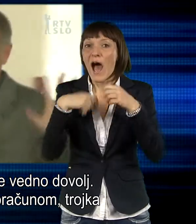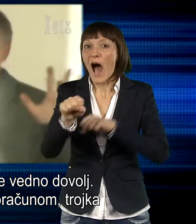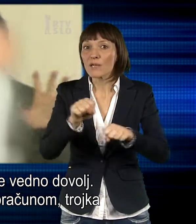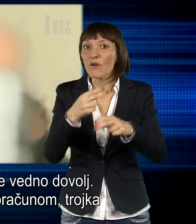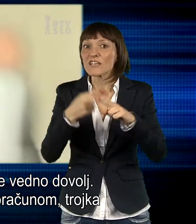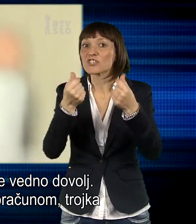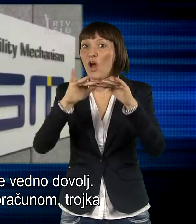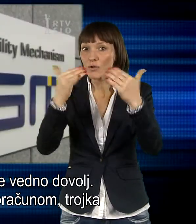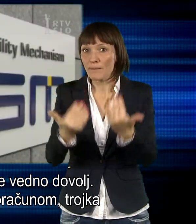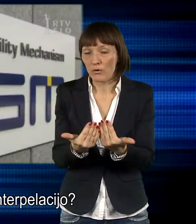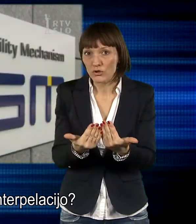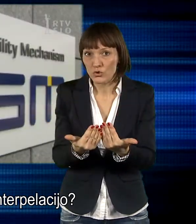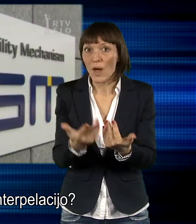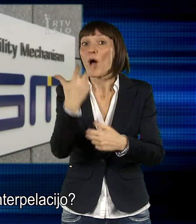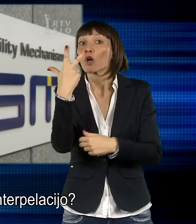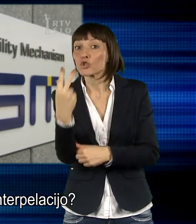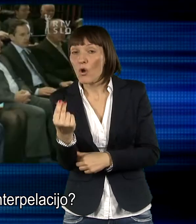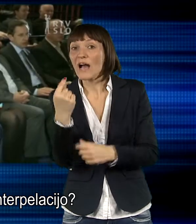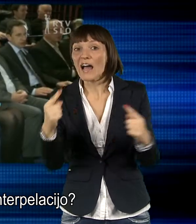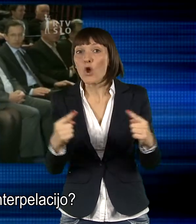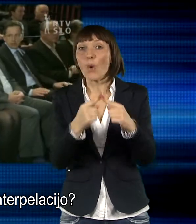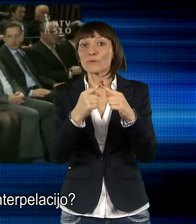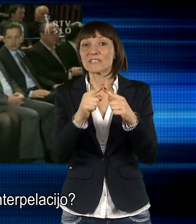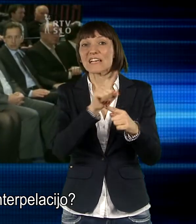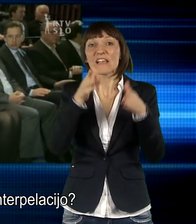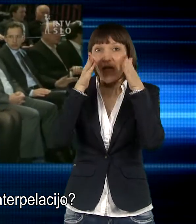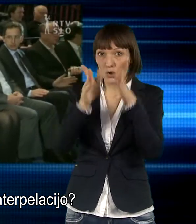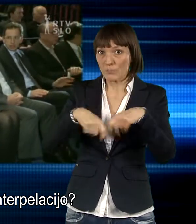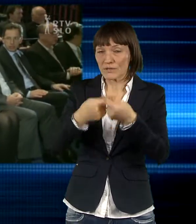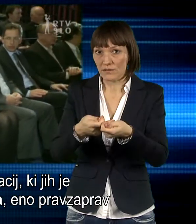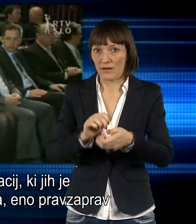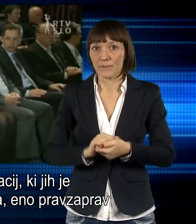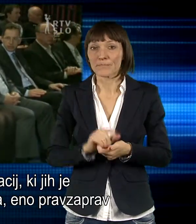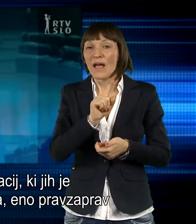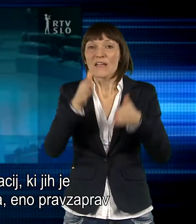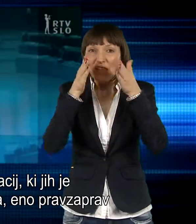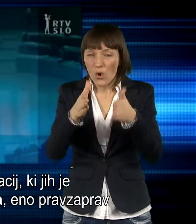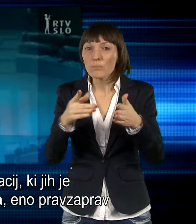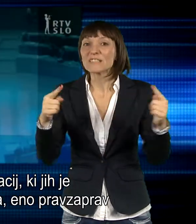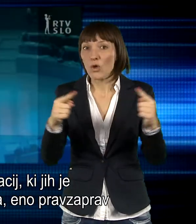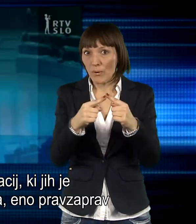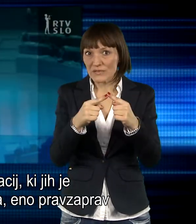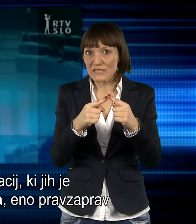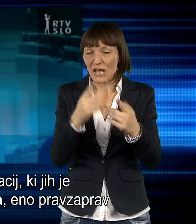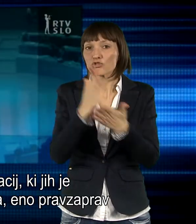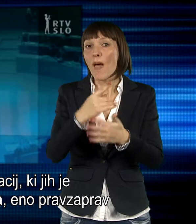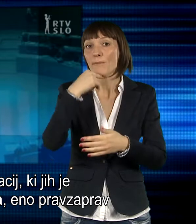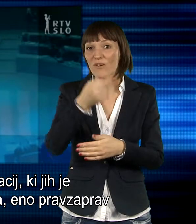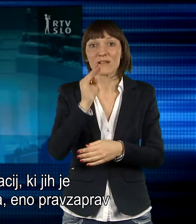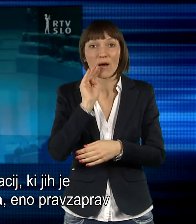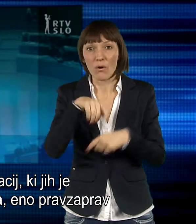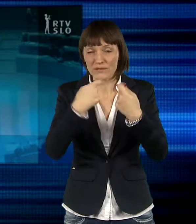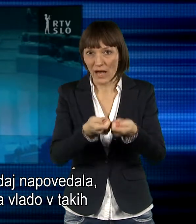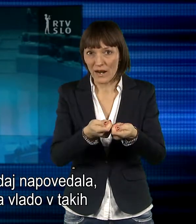vlada s proračunom, trojka ali opozicija z interpelacijo. Dveh interpelacij, ki jih je opozicija napovedala,